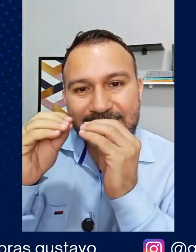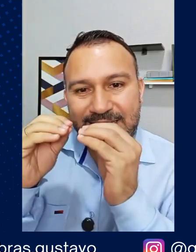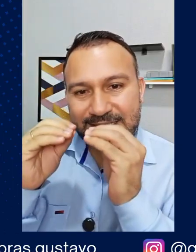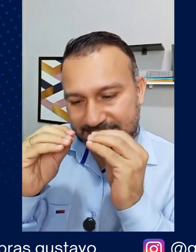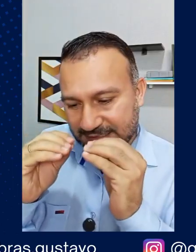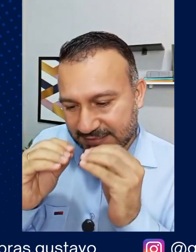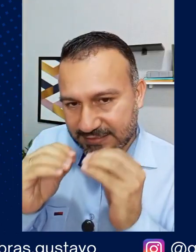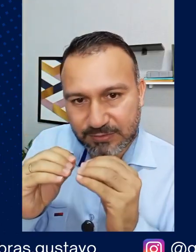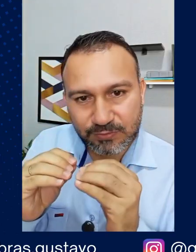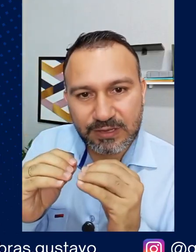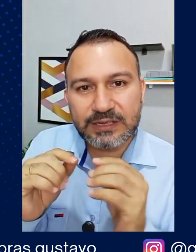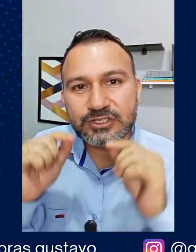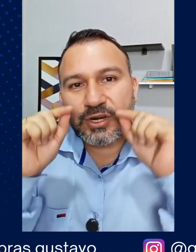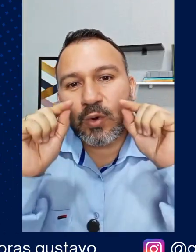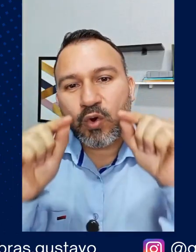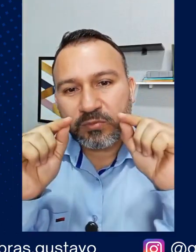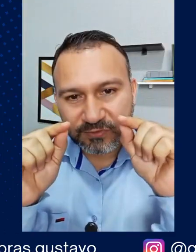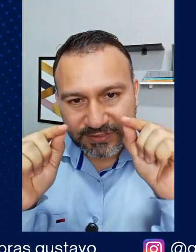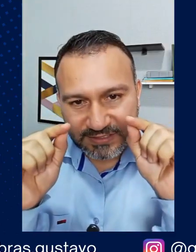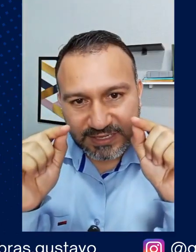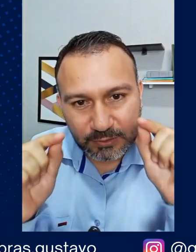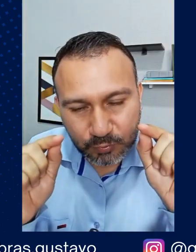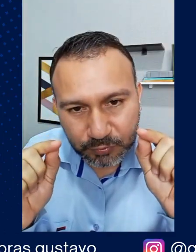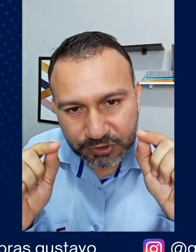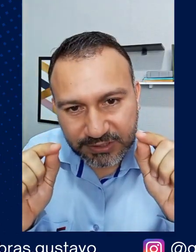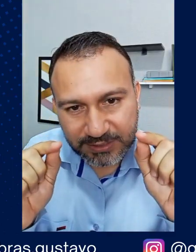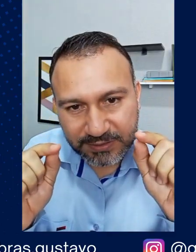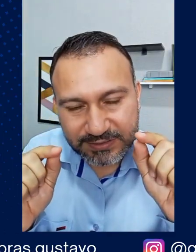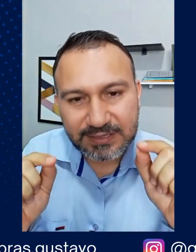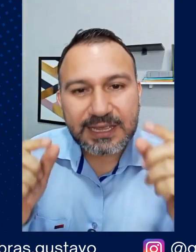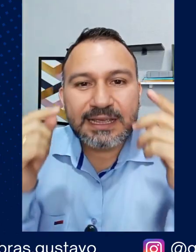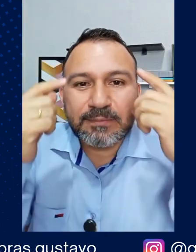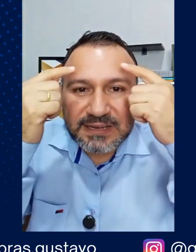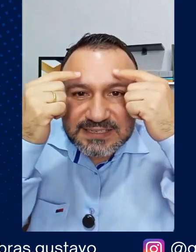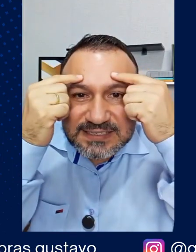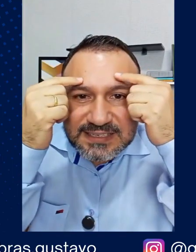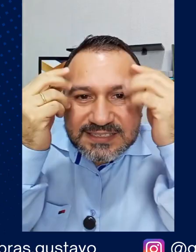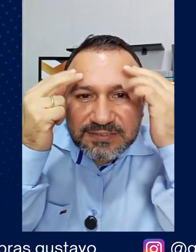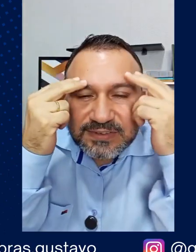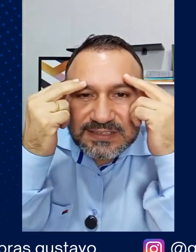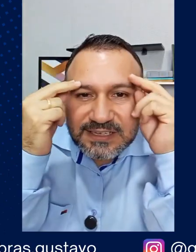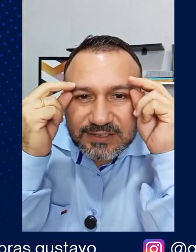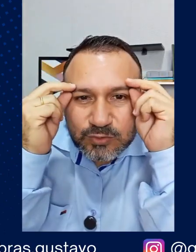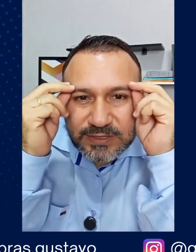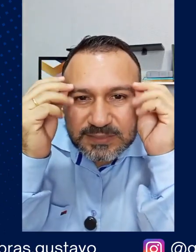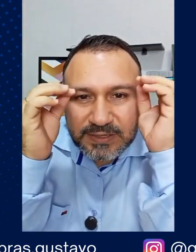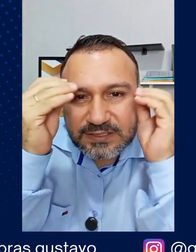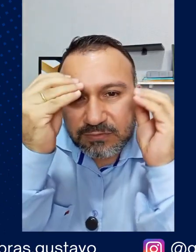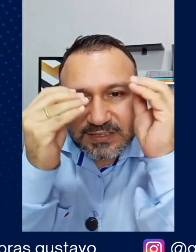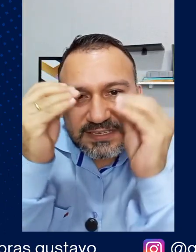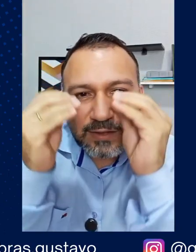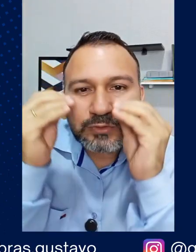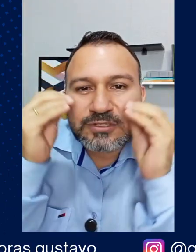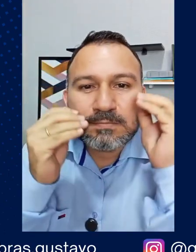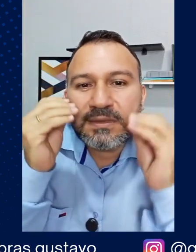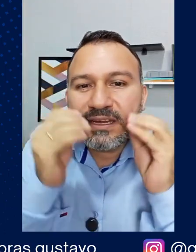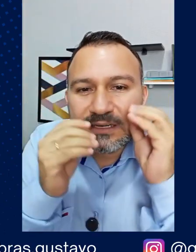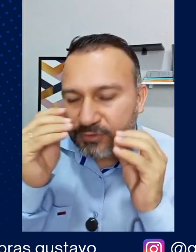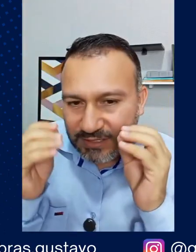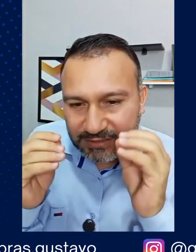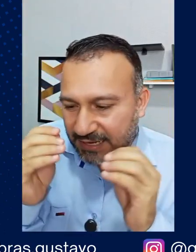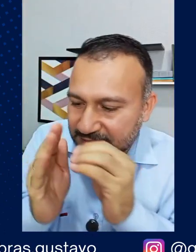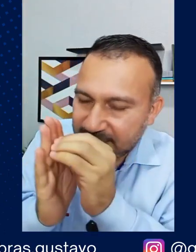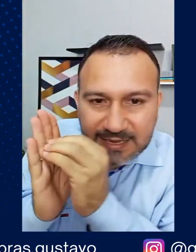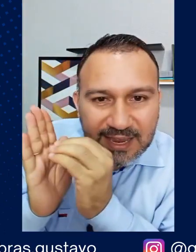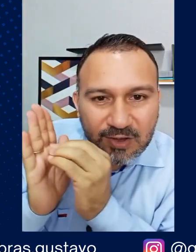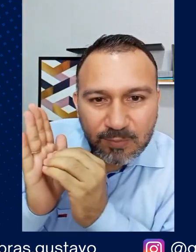uma descrição de como você, aluno de Libras, precisa fazer a sua expressão facial nos